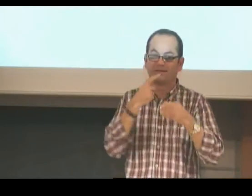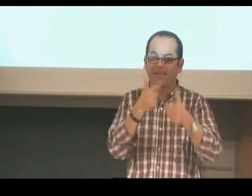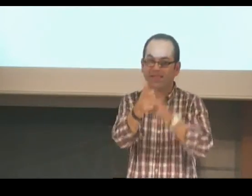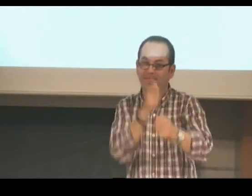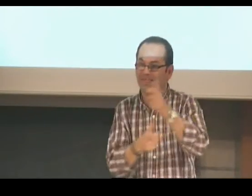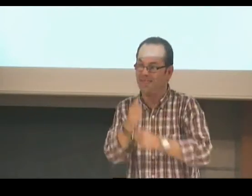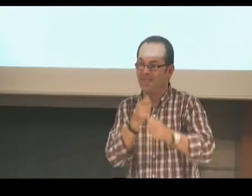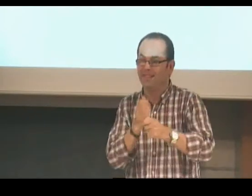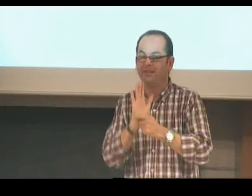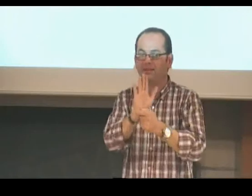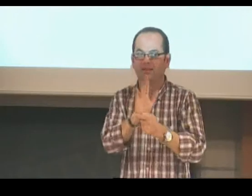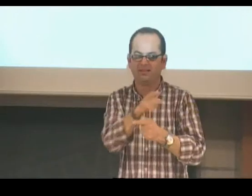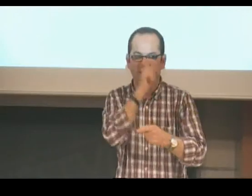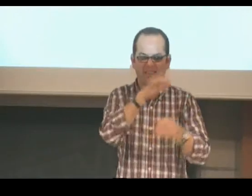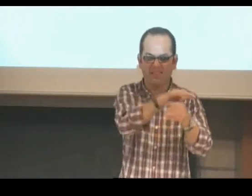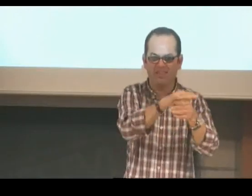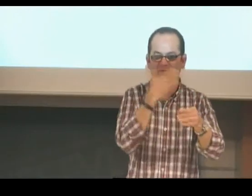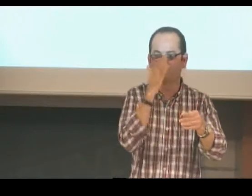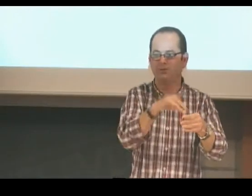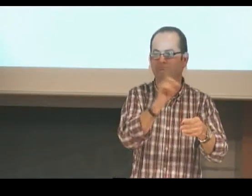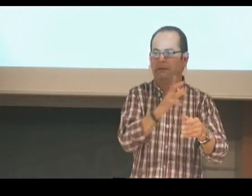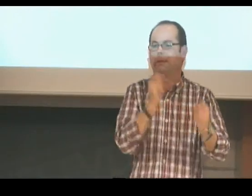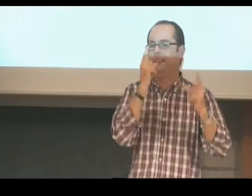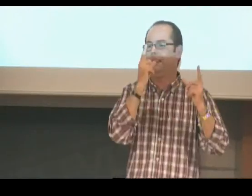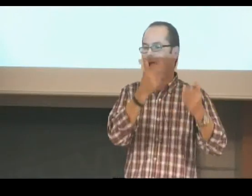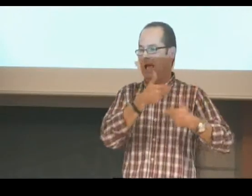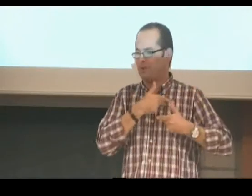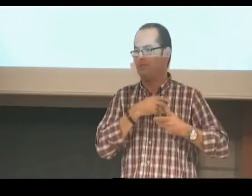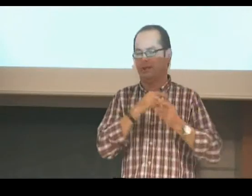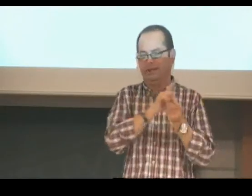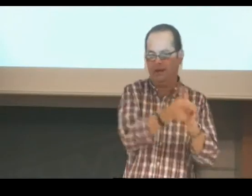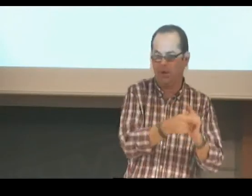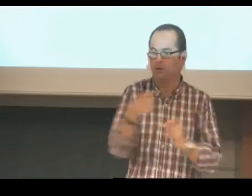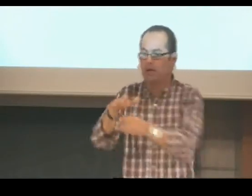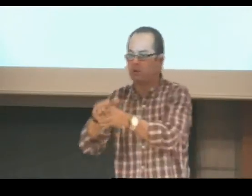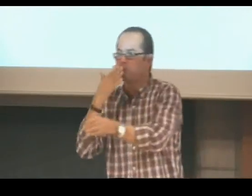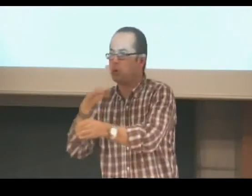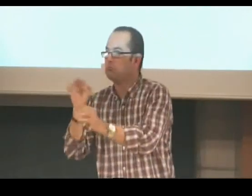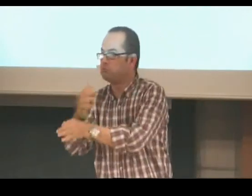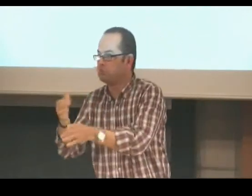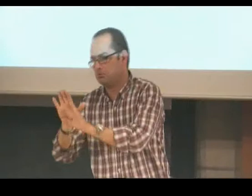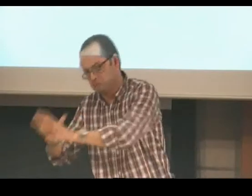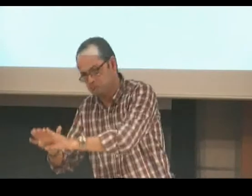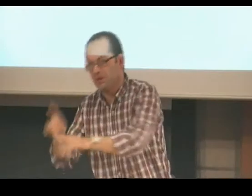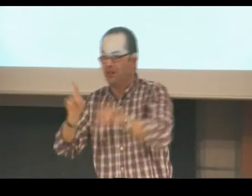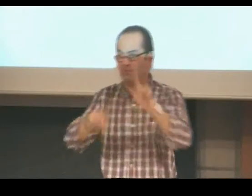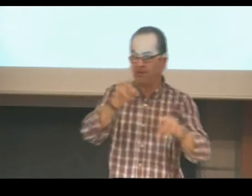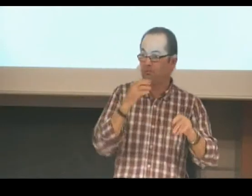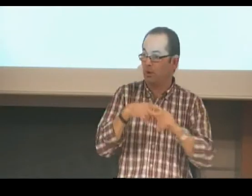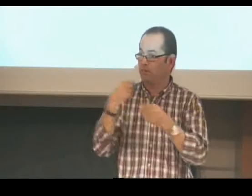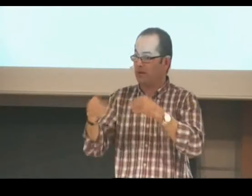col·lectiu. I nosaltres emprarem material que ens permeti la